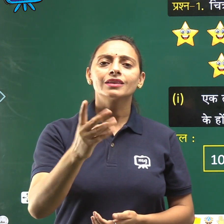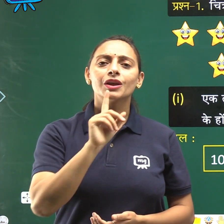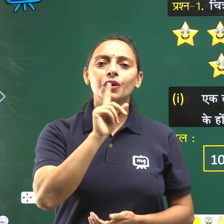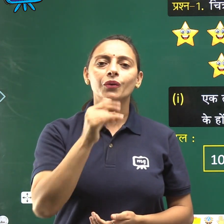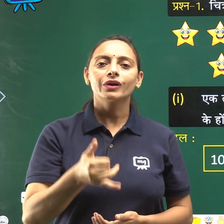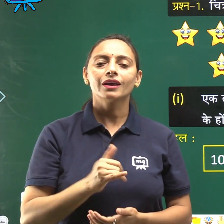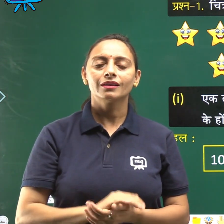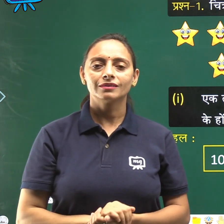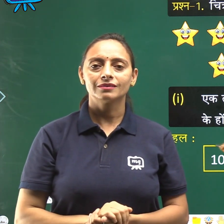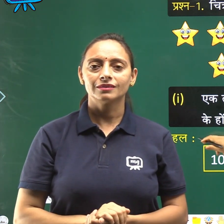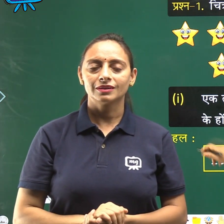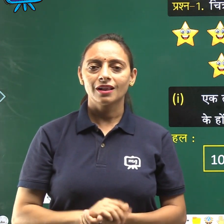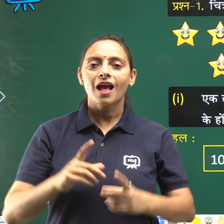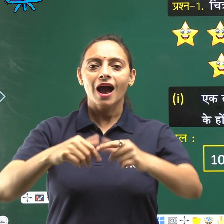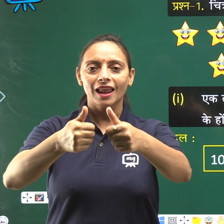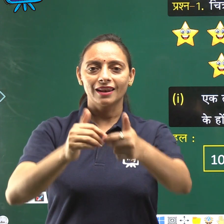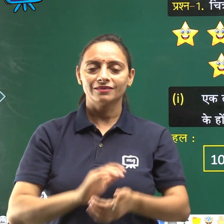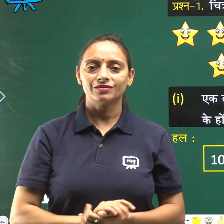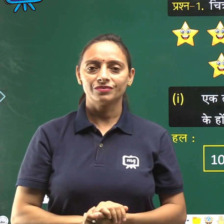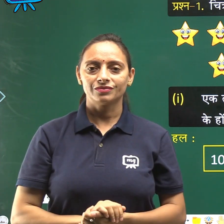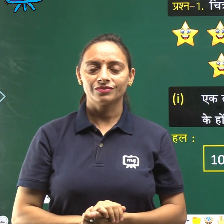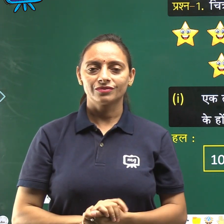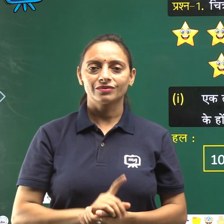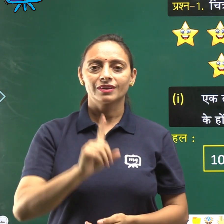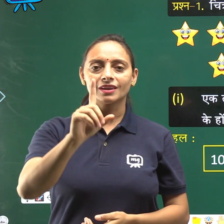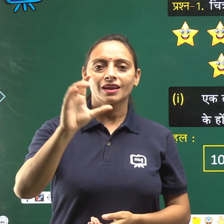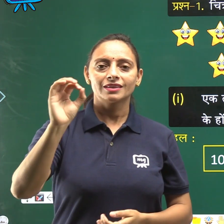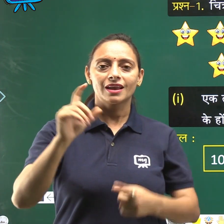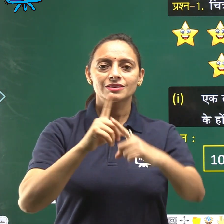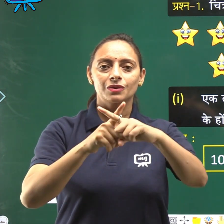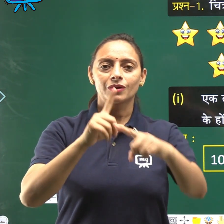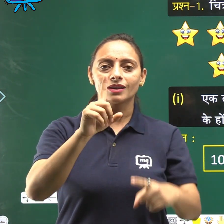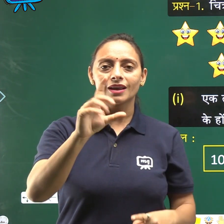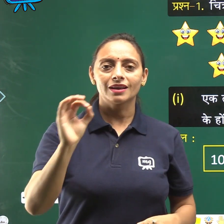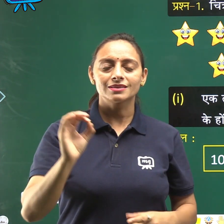होंगे? हल 10 गुणा 10